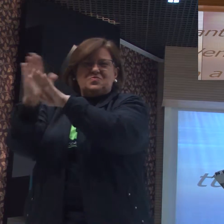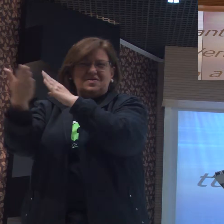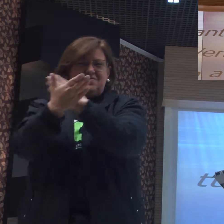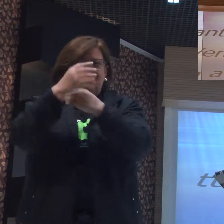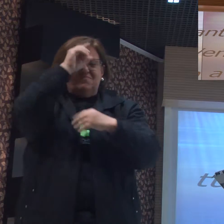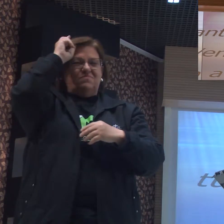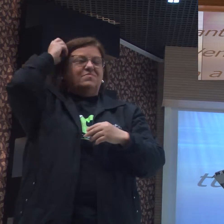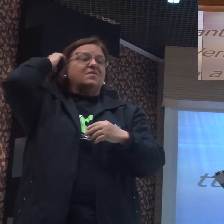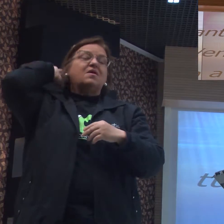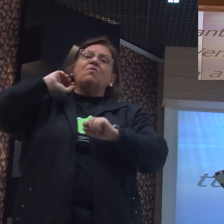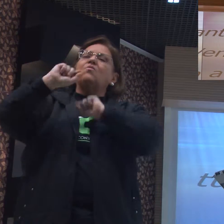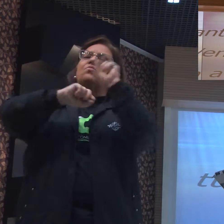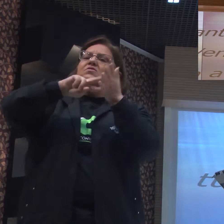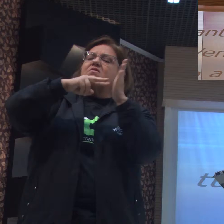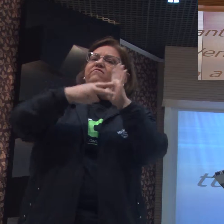E de que forma a